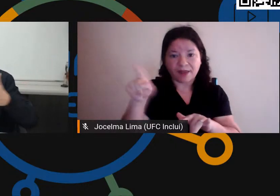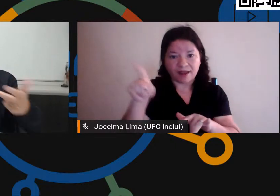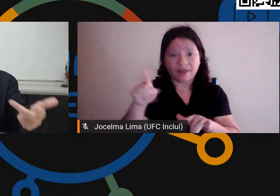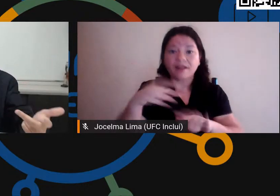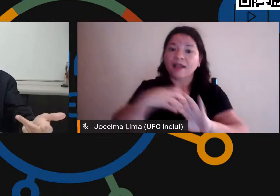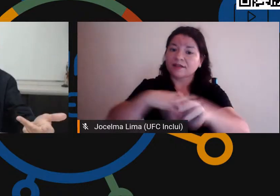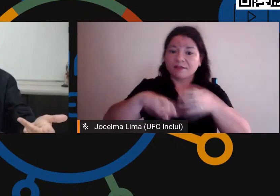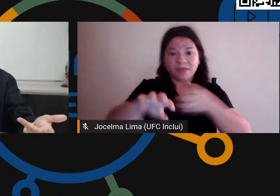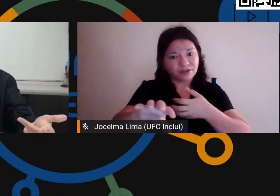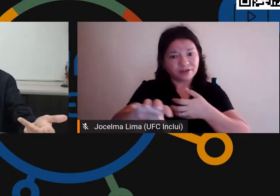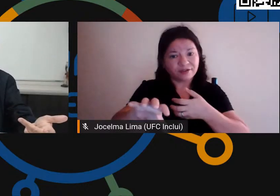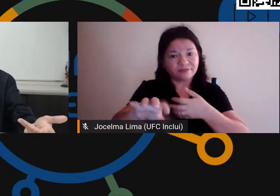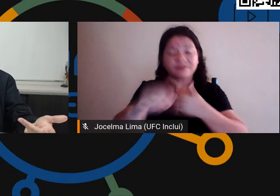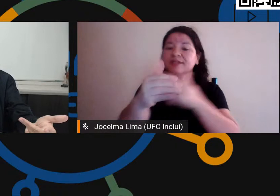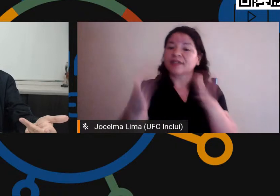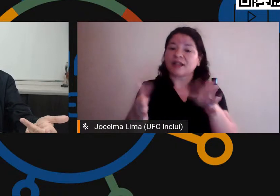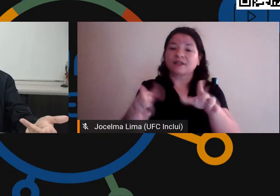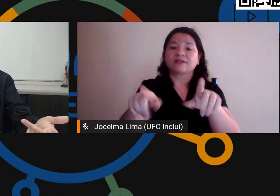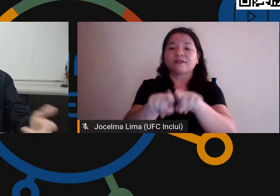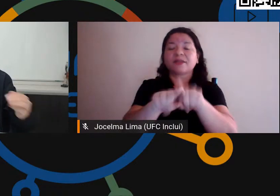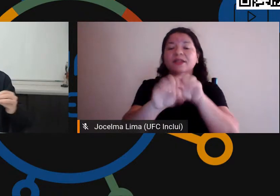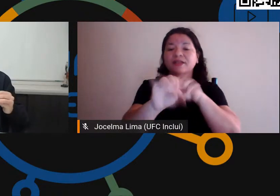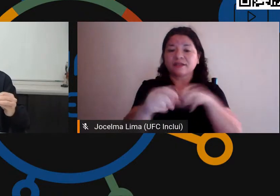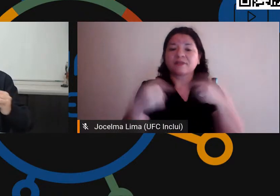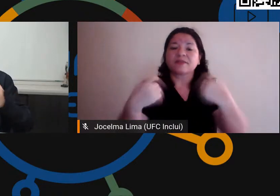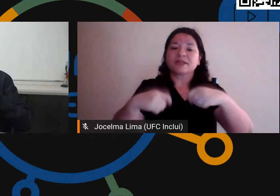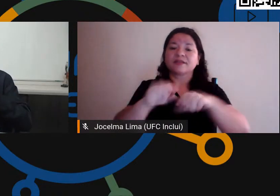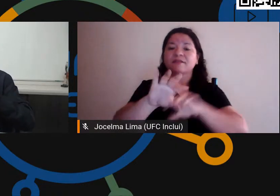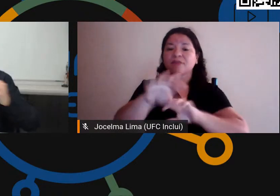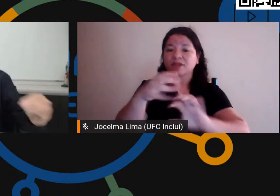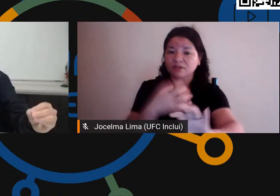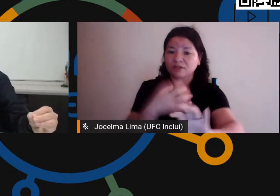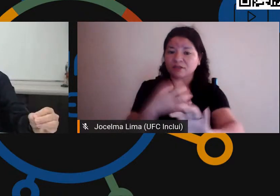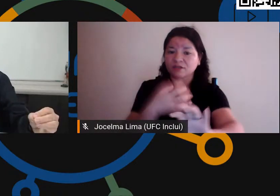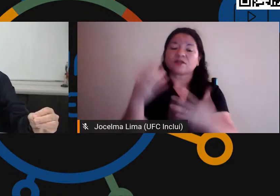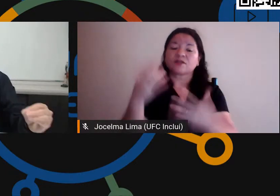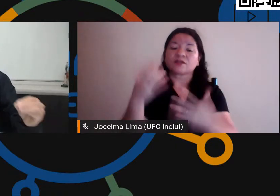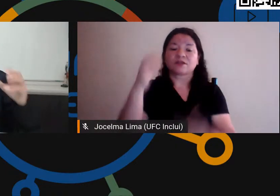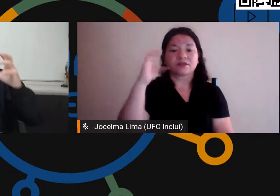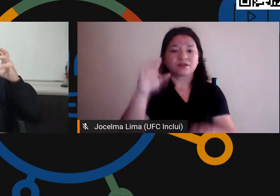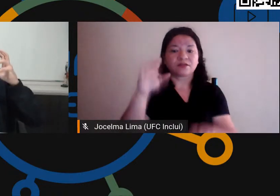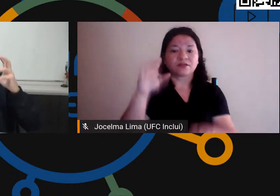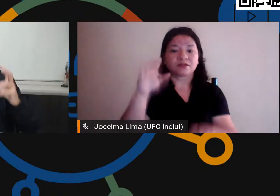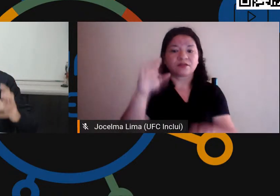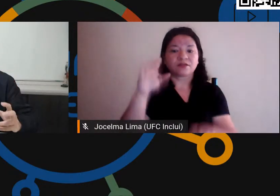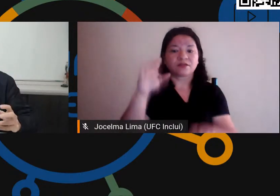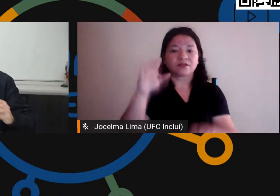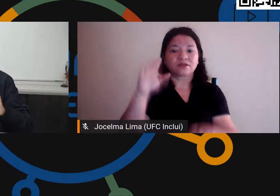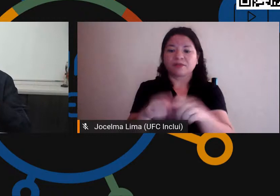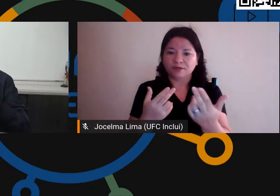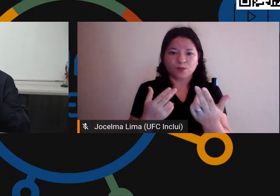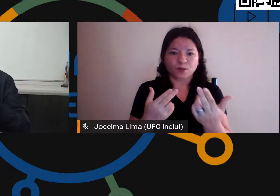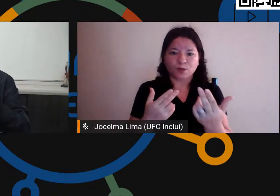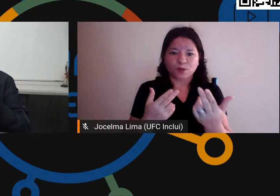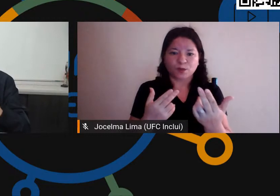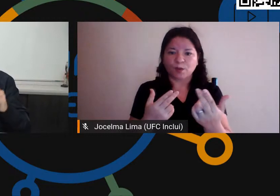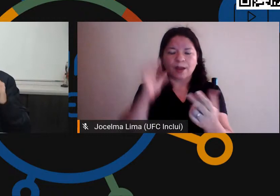aula, precisa ter também para escrever um texto. Né? Porque redação científica não é regrinha. Redação científica é pensamento